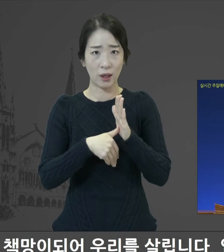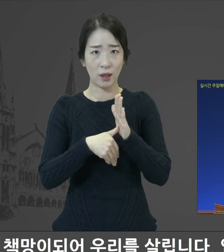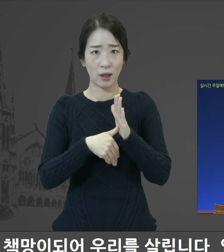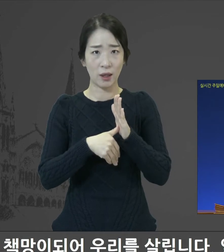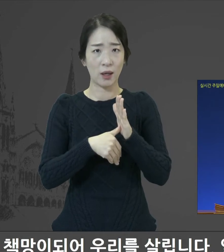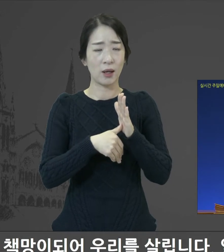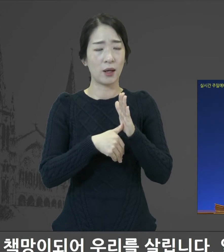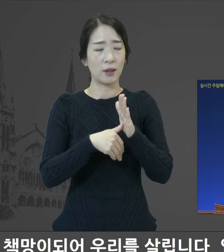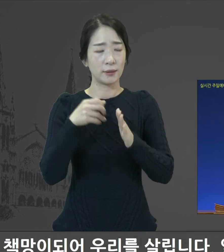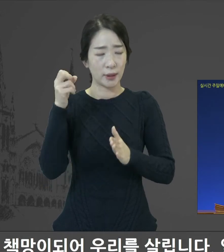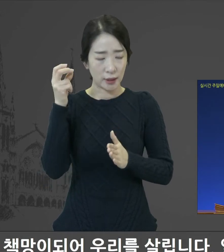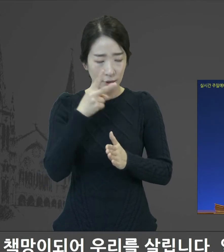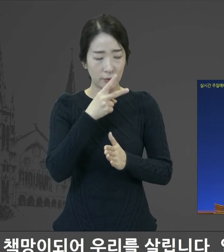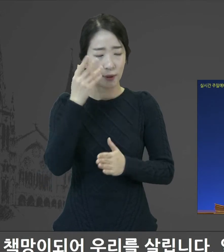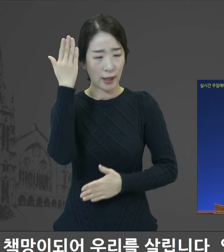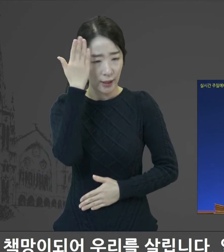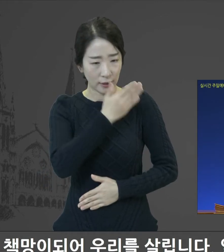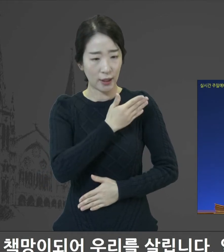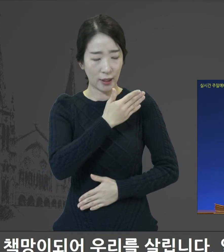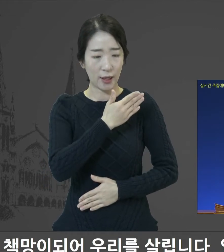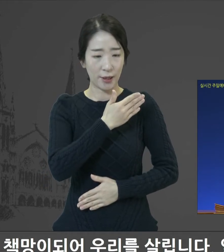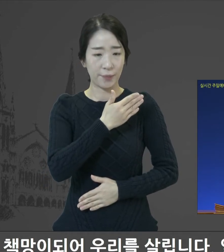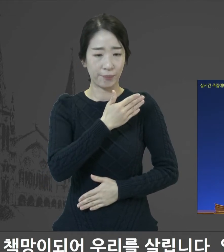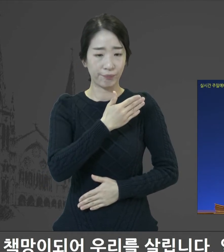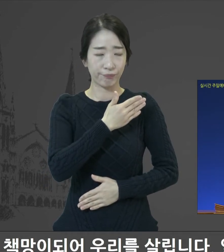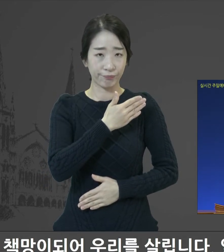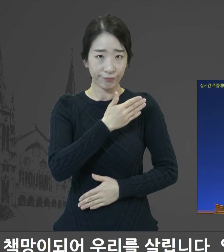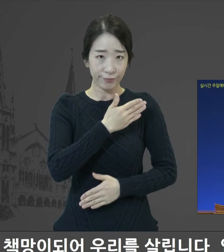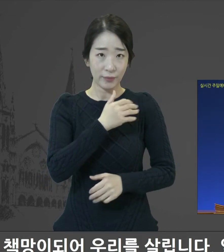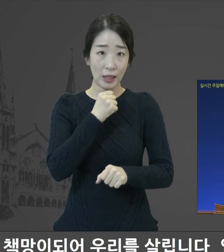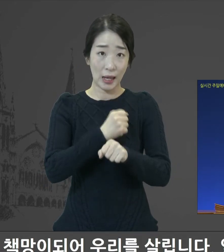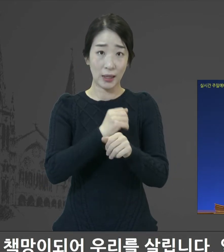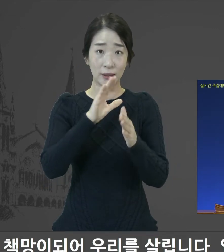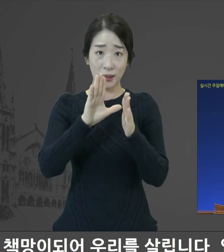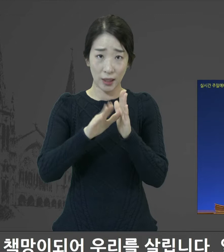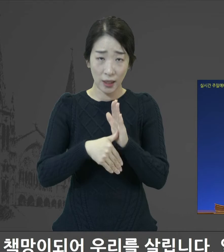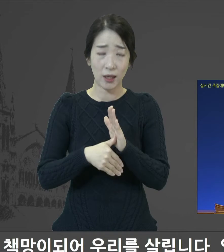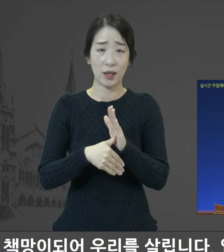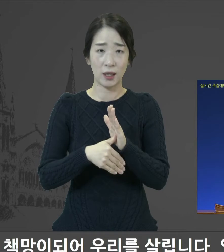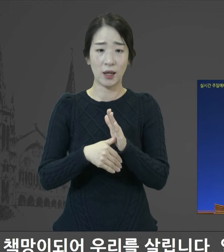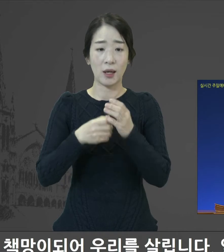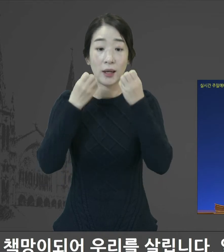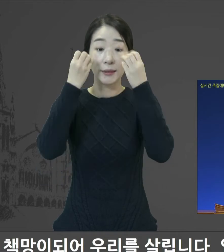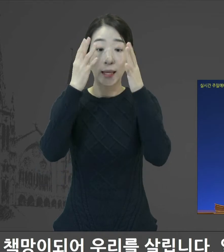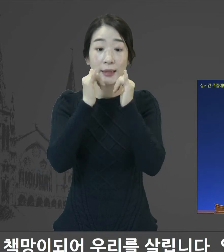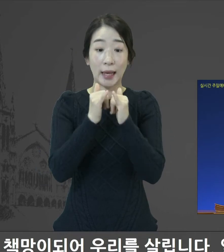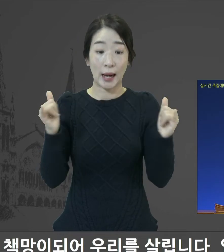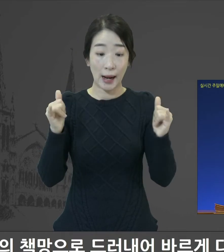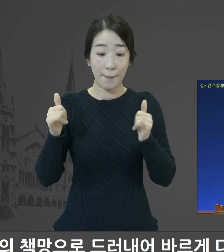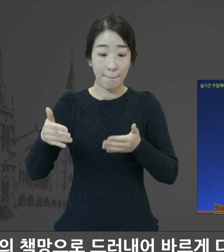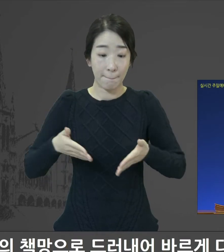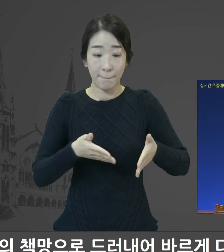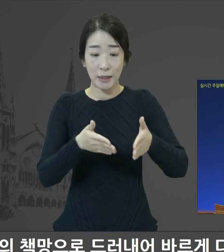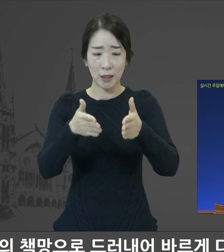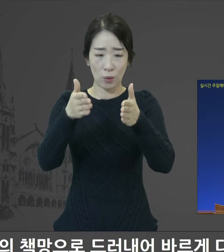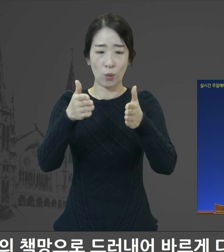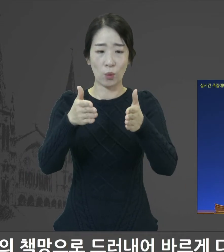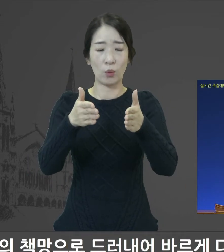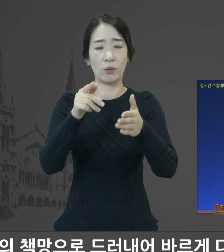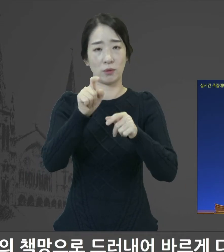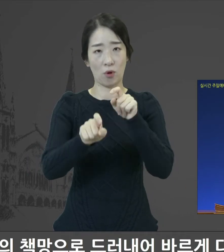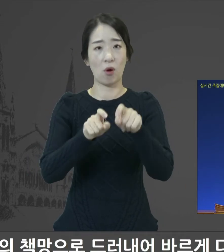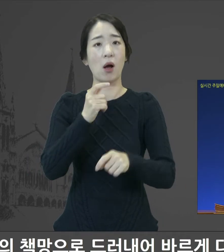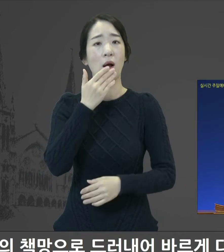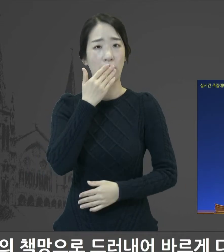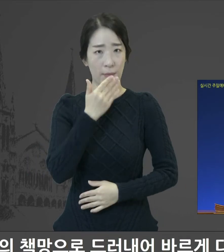바르게 다루어질 때만 우리는 새 사람의 길을 갈 수 있게 된다고